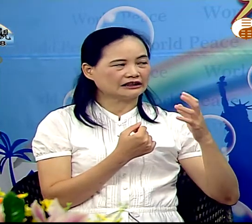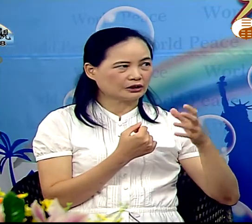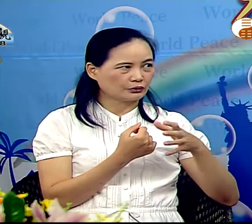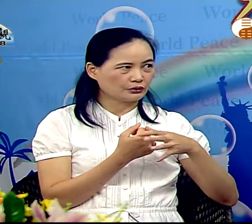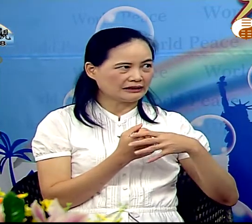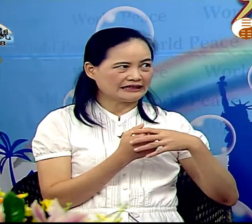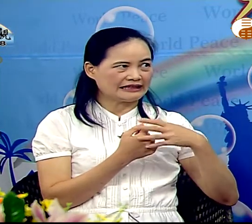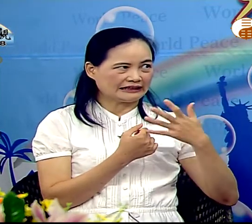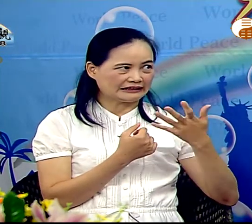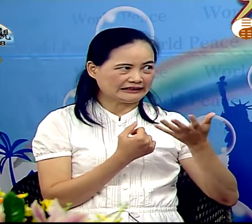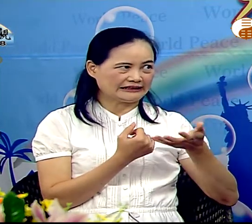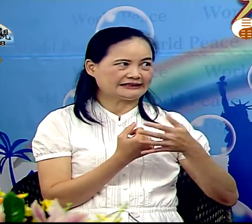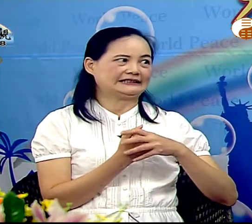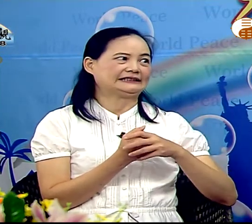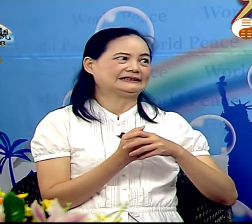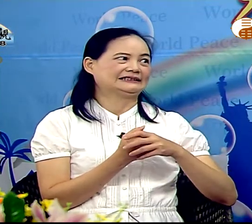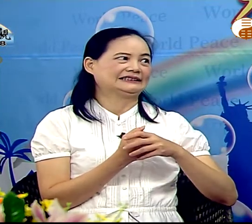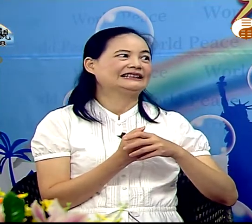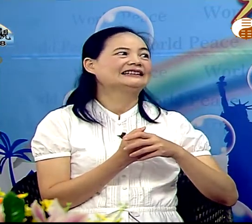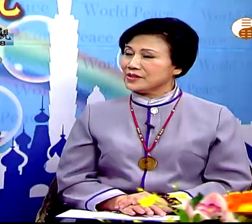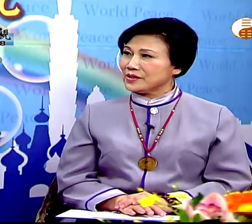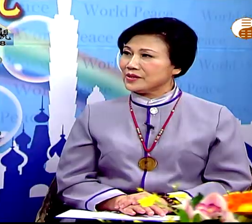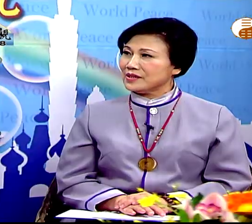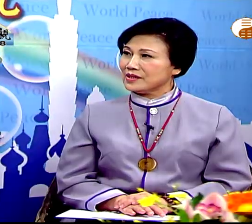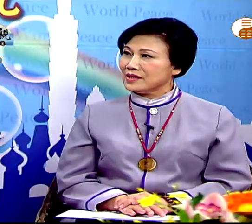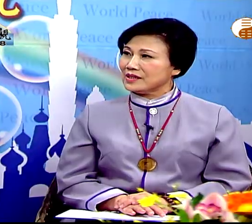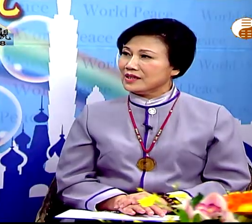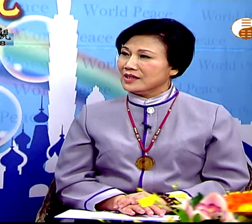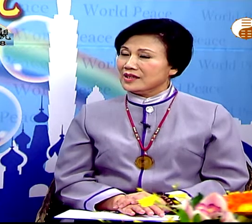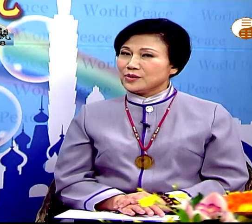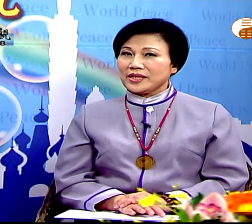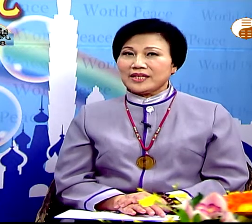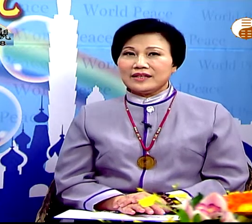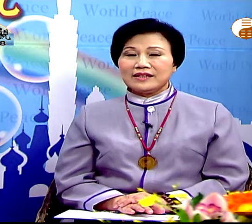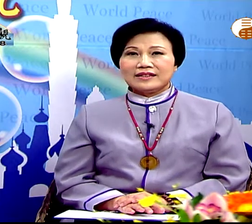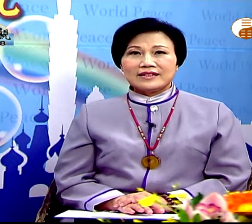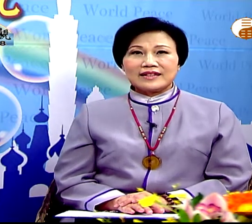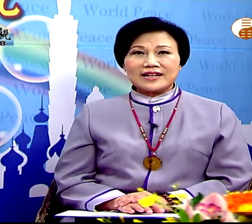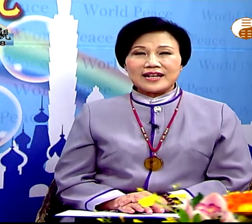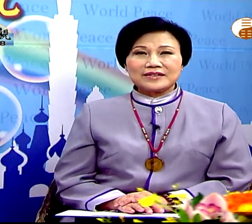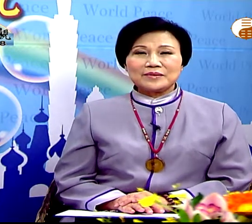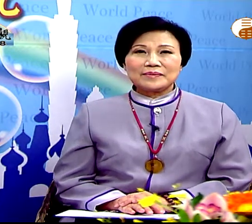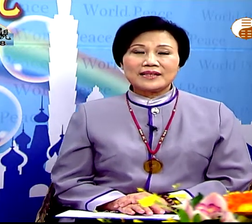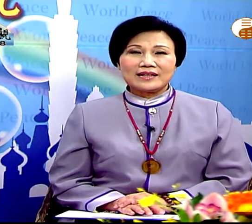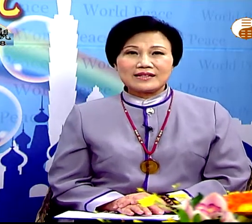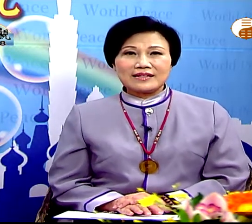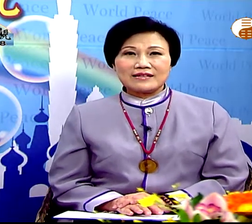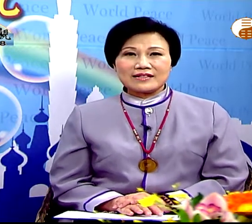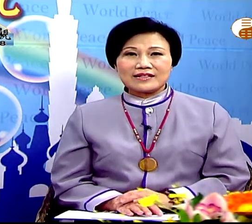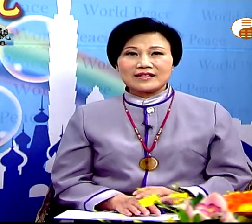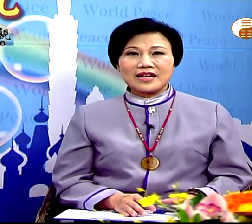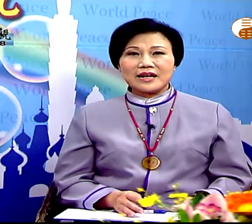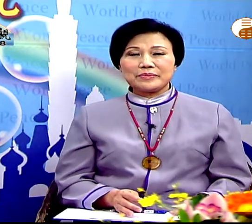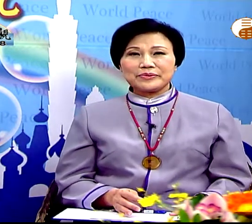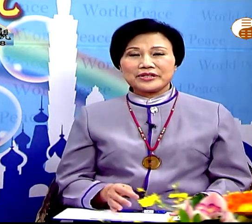能够去理解那个意思。 嗯，啊，是是是是 是。 所以看看我们的施老师，他不止